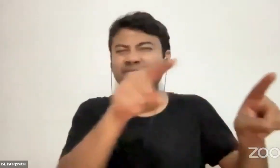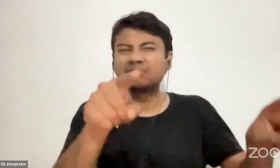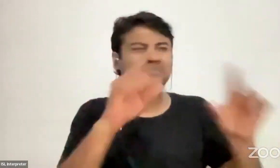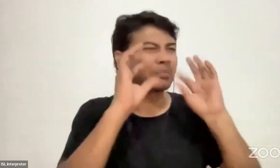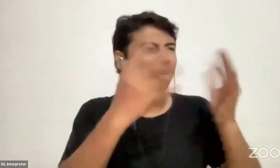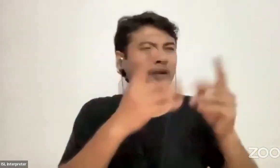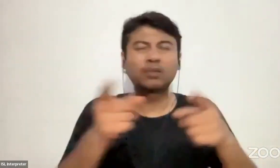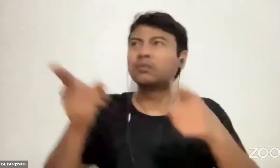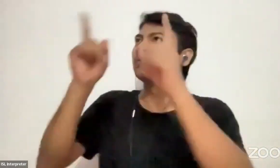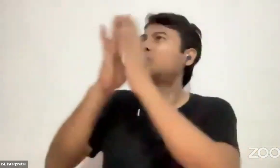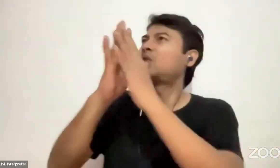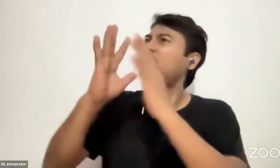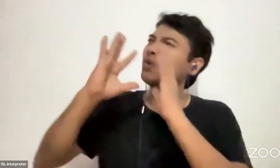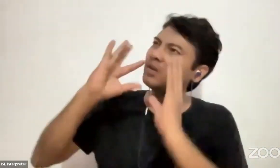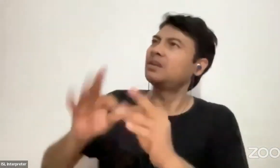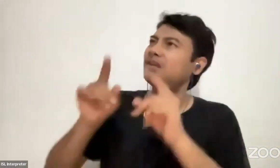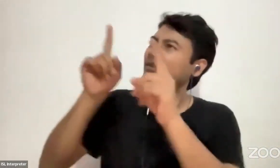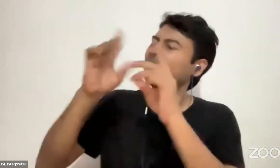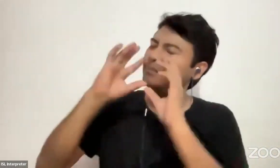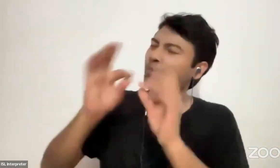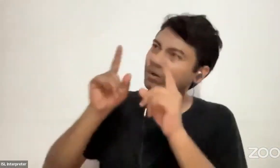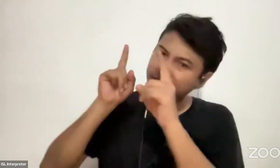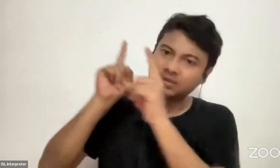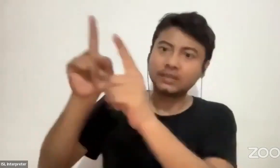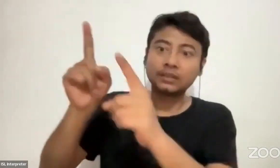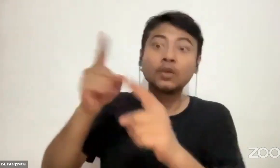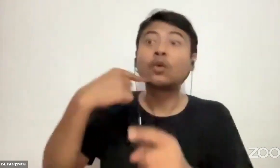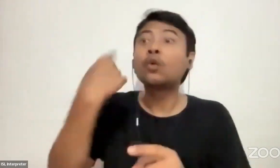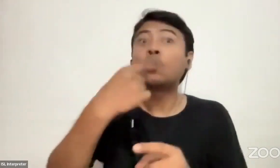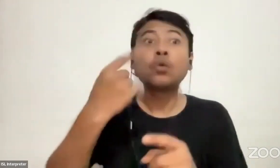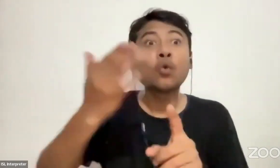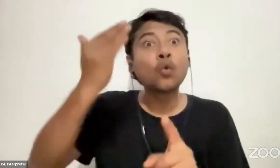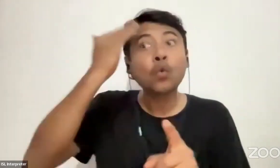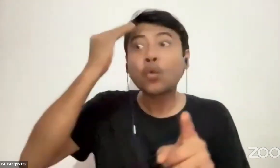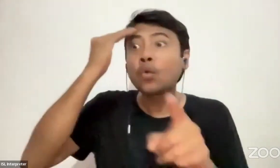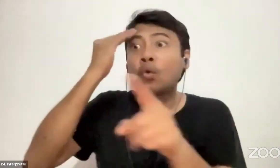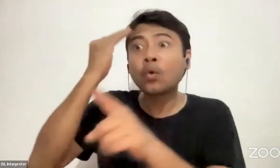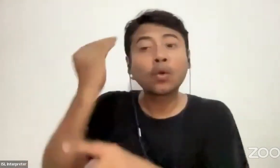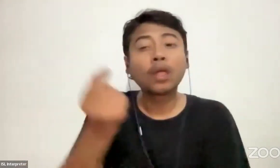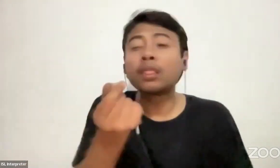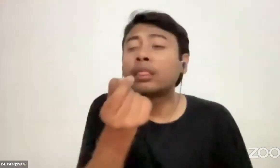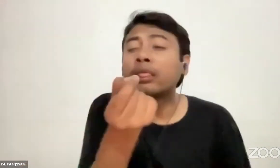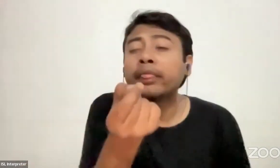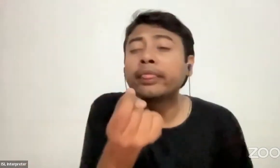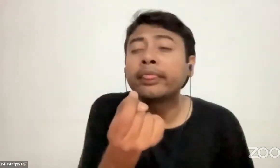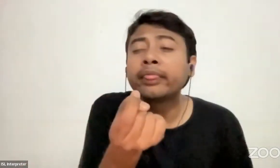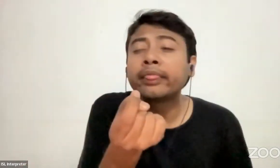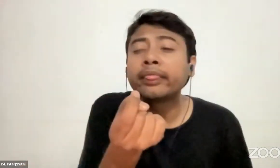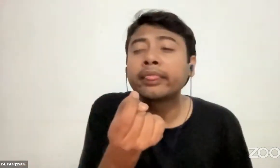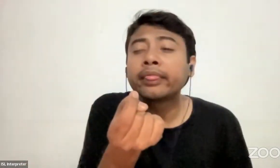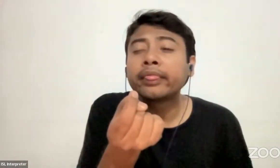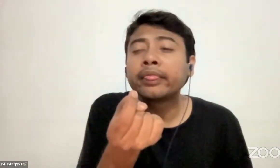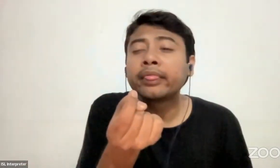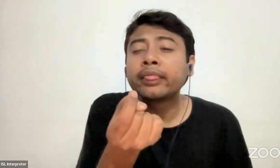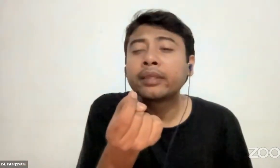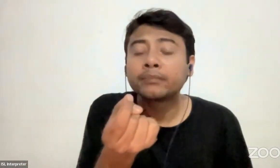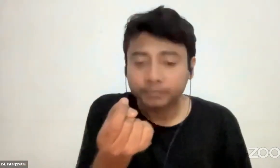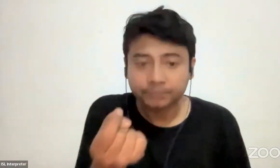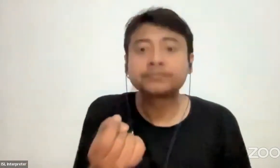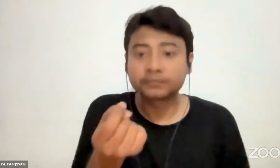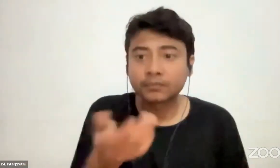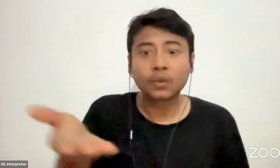ऐसा होता है। तो इसीलिए कभी ऐसा लगे कि अरे हम भक्तों की संख्या तो बहुत कम है, आज